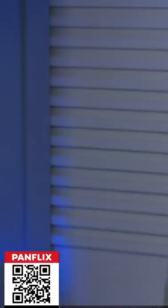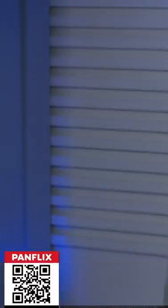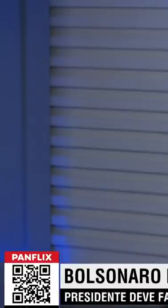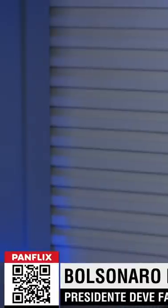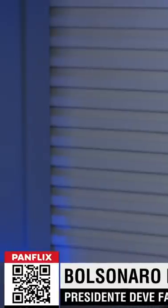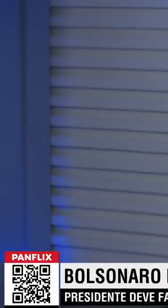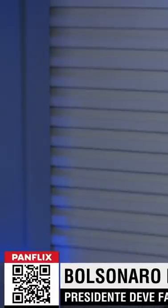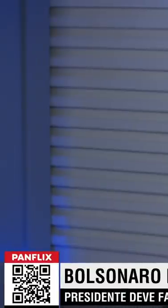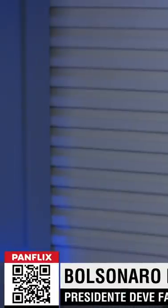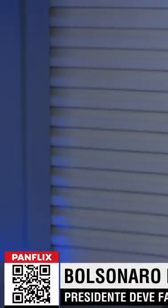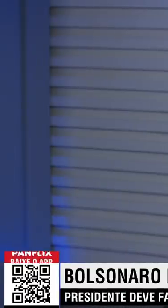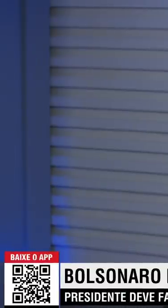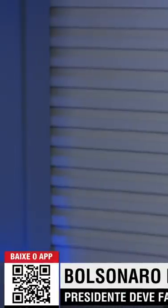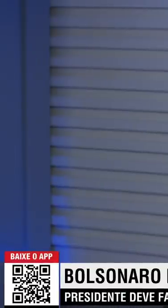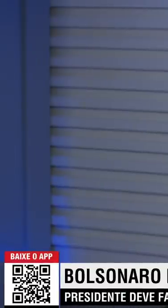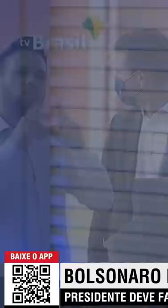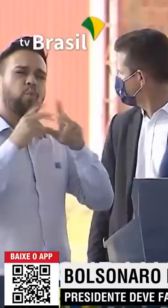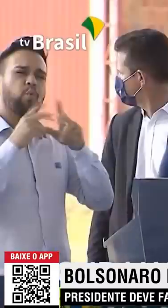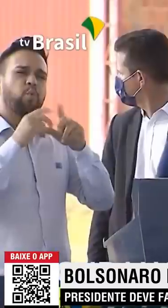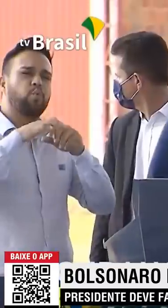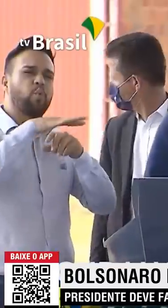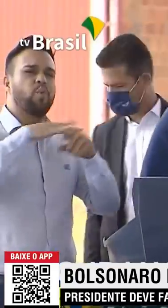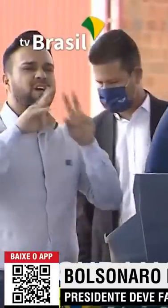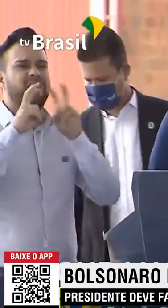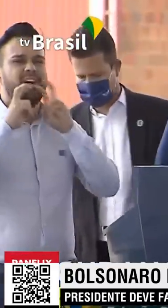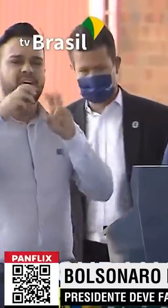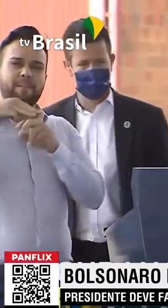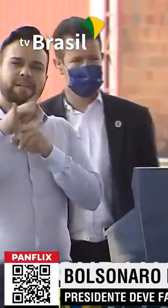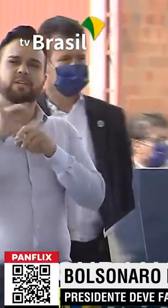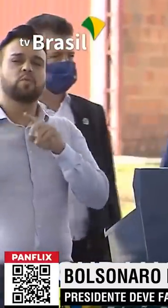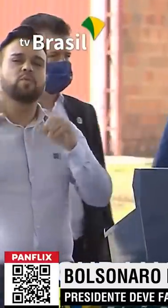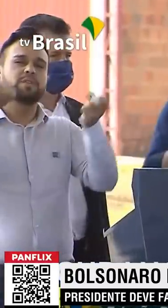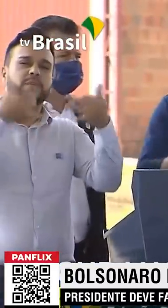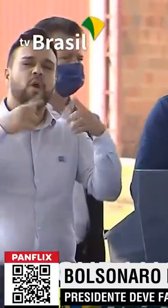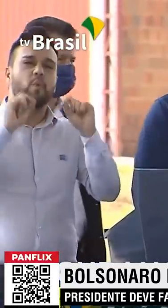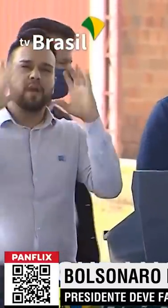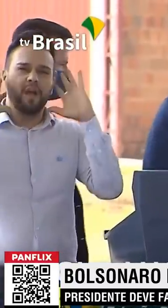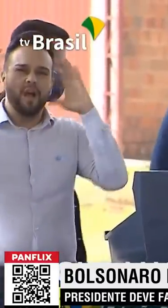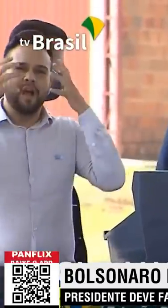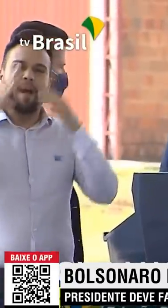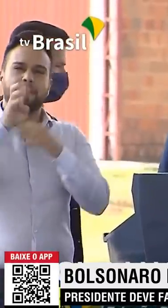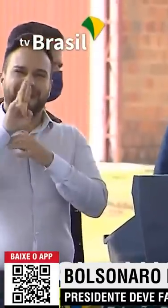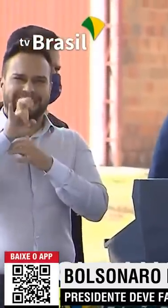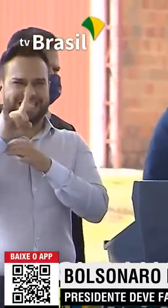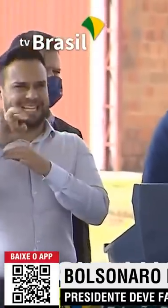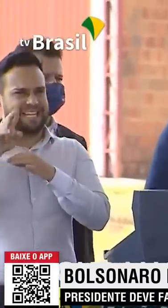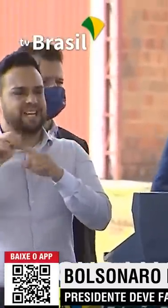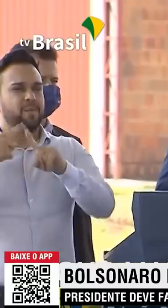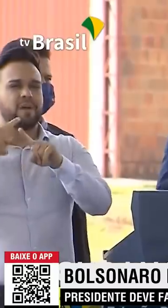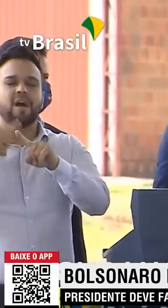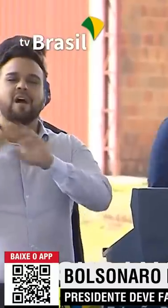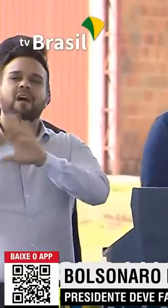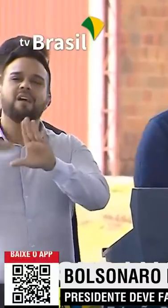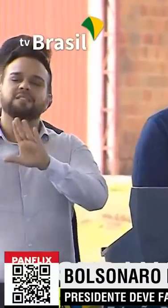em busca da reeleição a presidente jair bolsonaro pode apoiar este ano candidatos a prefeito de cidades consideradas